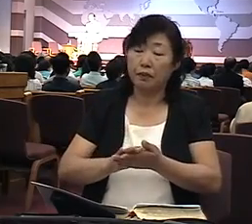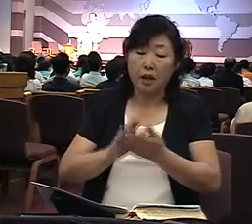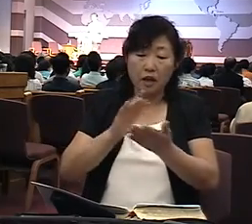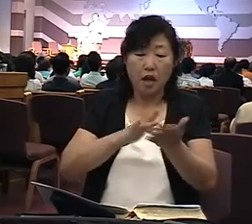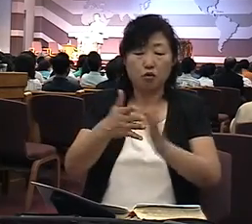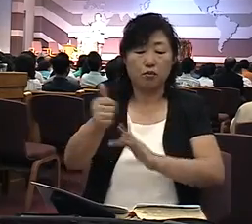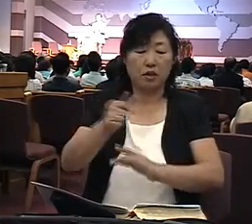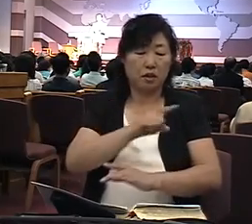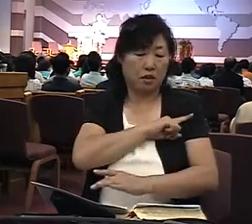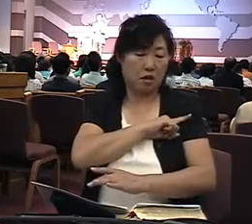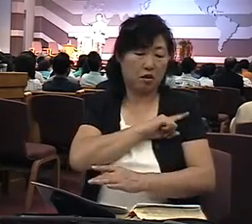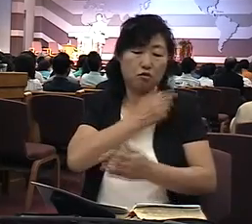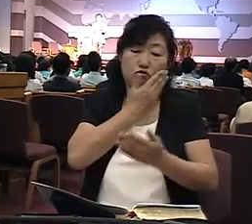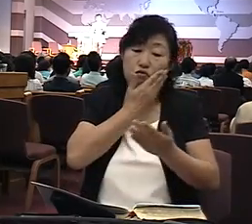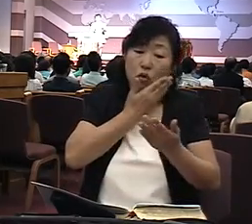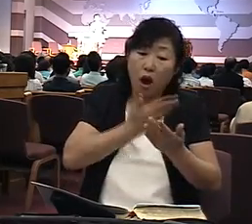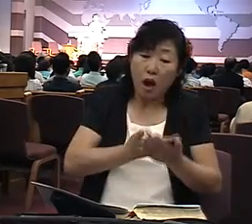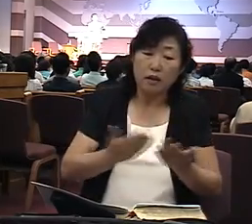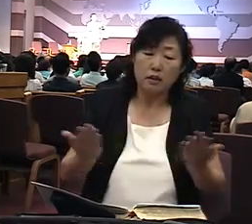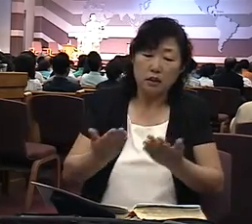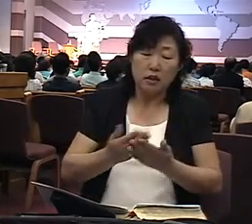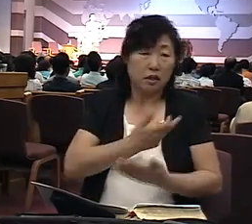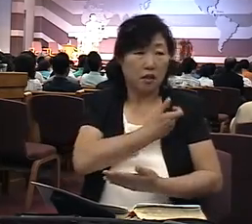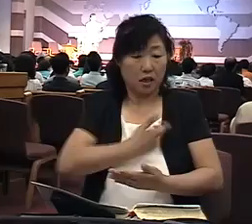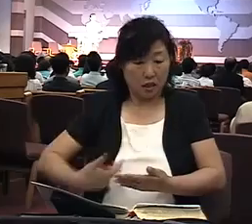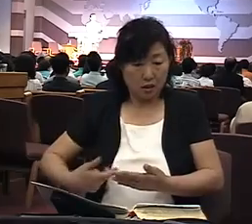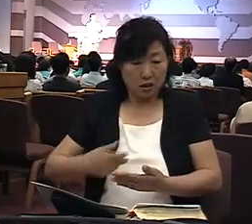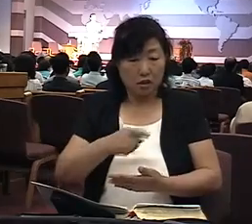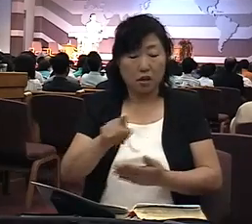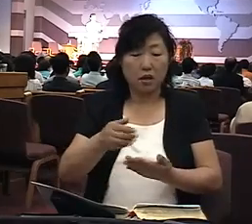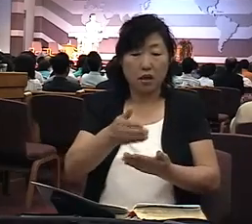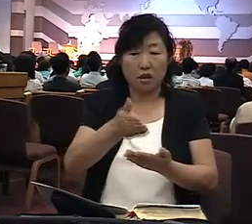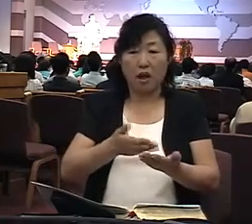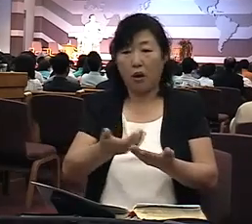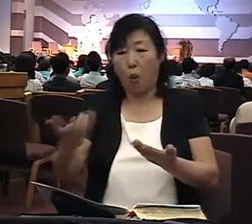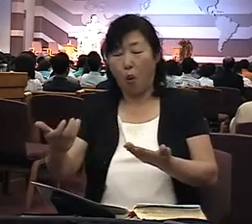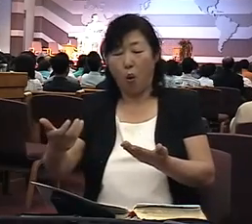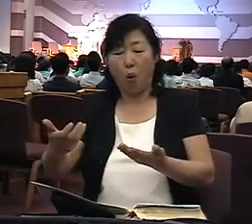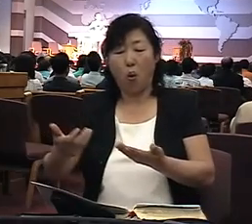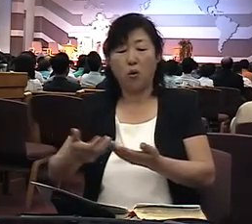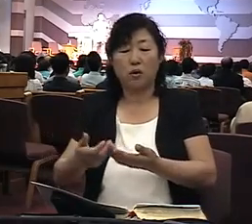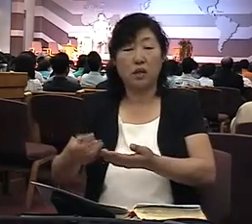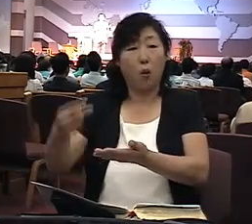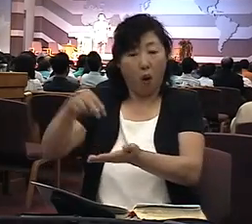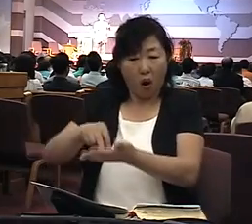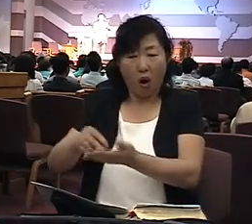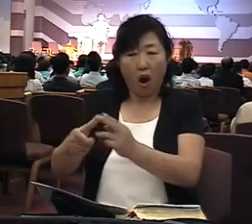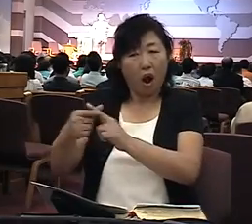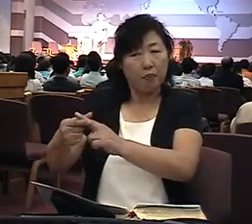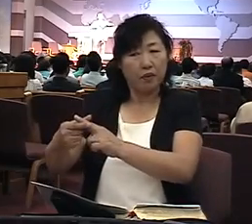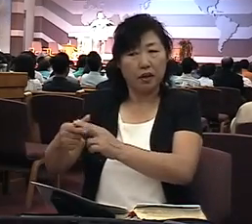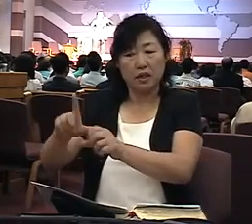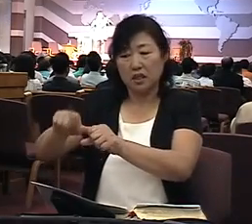예수님의 가장 중요한 사역은 제자들을 따로 세우고 그들과 함께 시간을 가지면서 삶으로